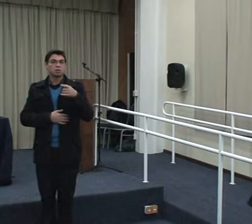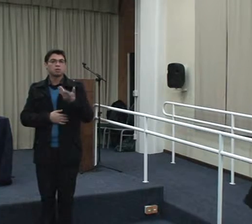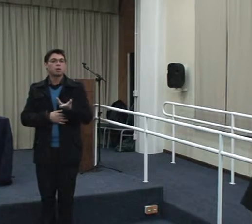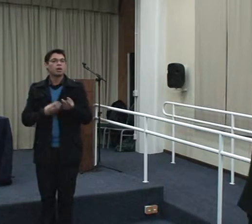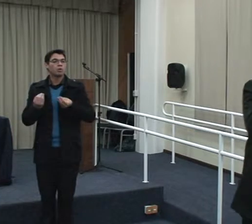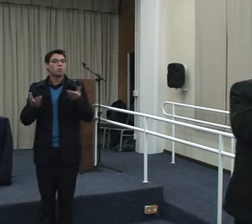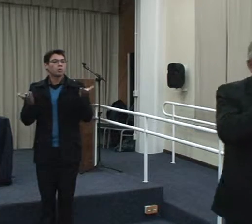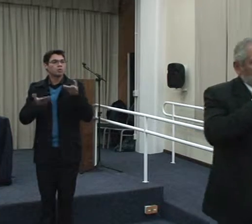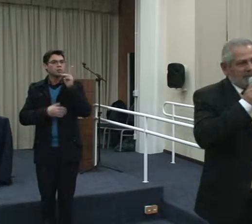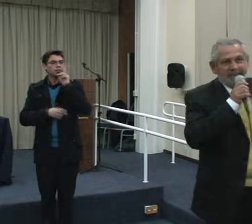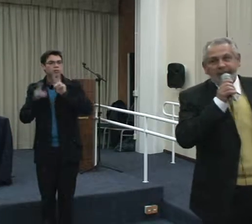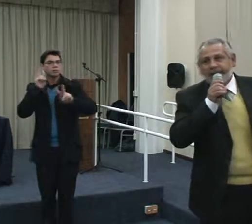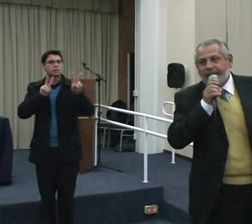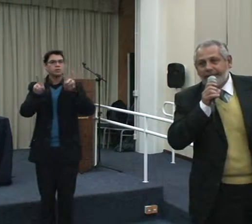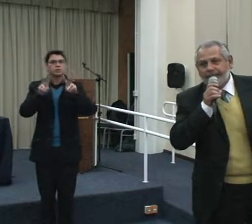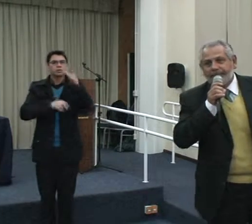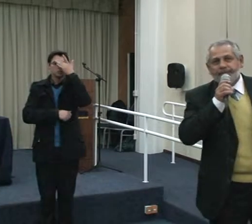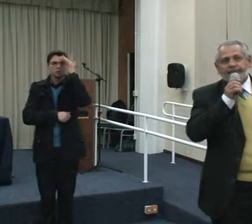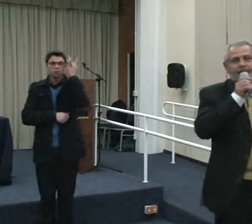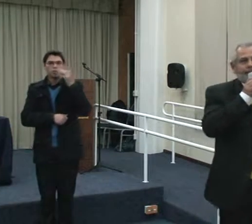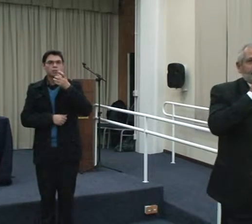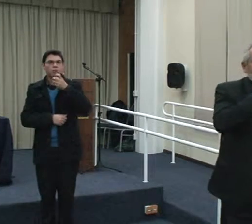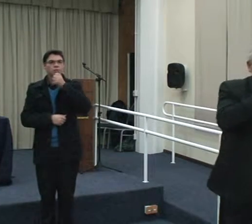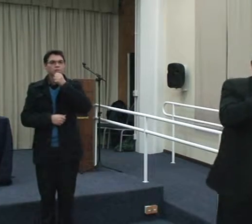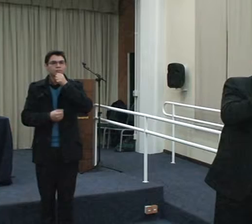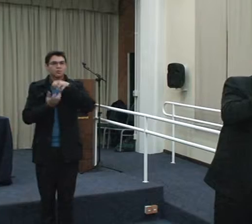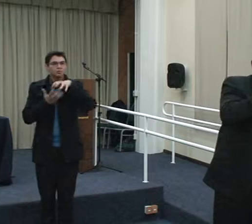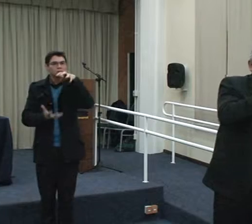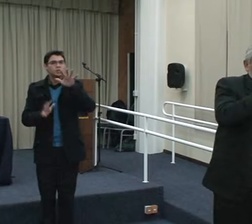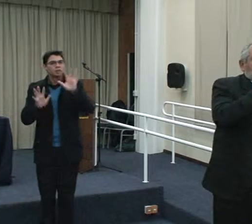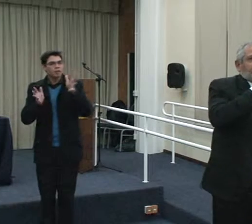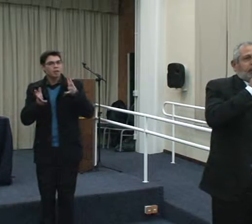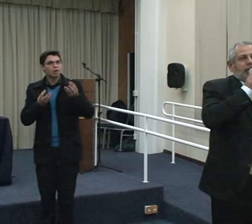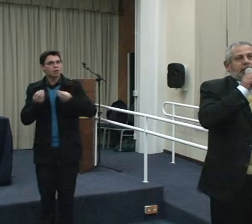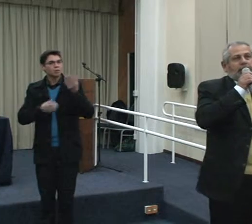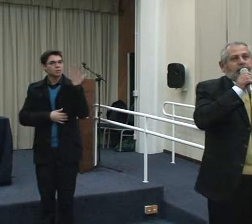Pessoas como a Leomar, Mesquita,